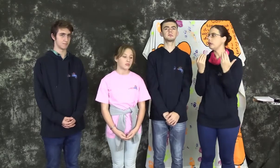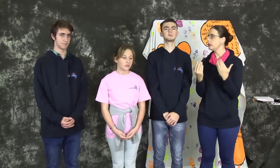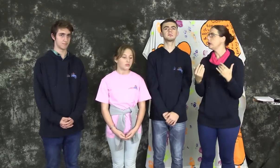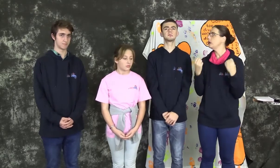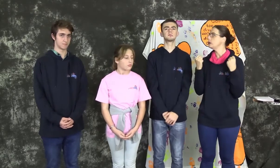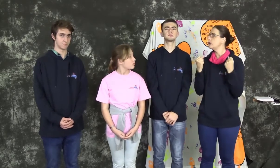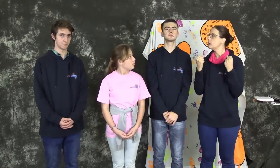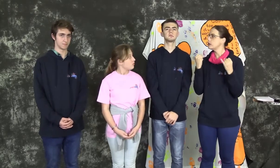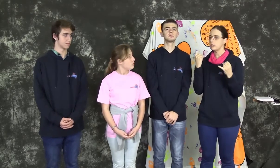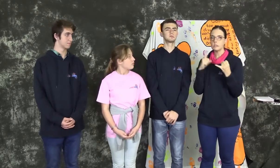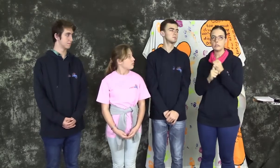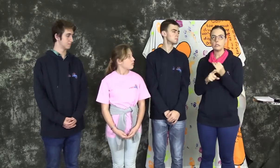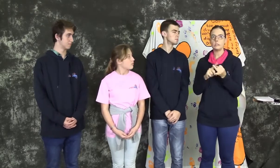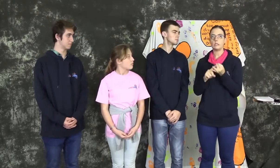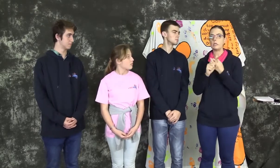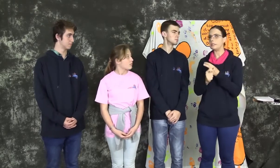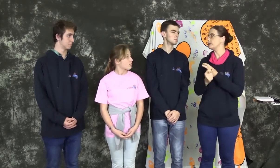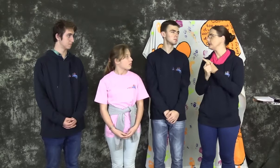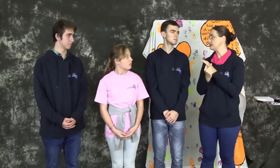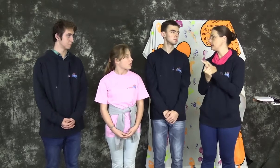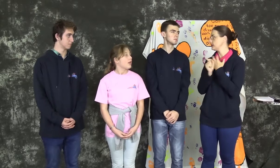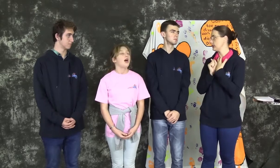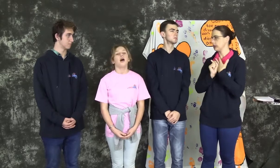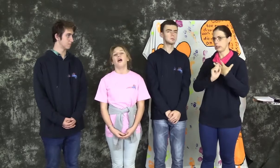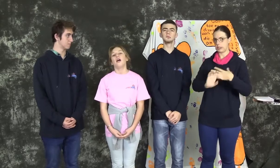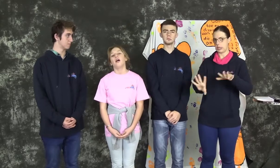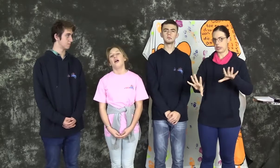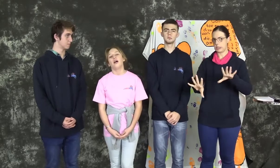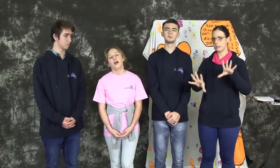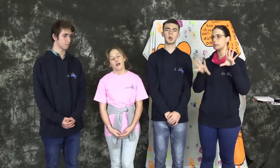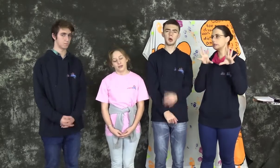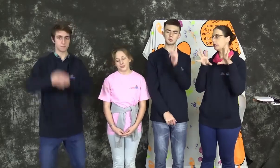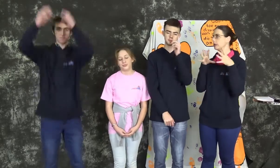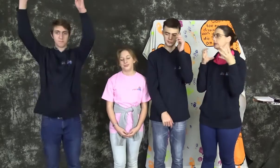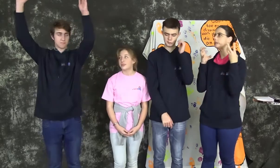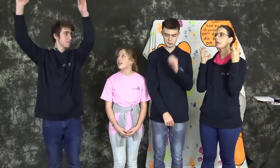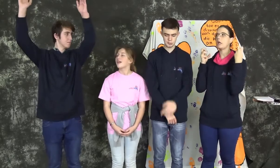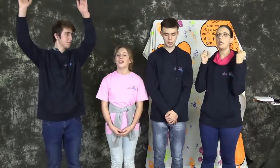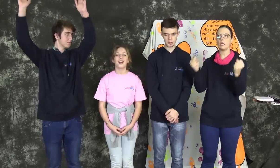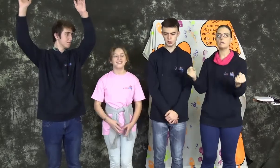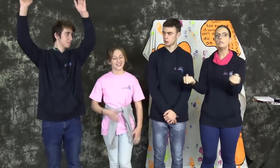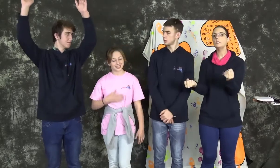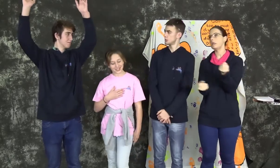nie goed self doen dat ander mense sal seer maak op weg. So, dit is eintlik 'n verskriklike cool